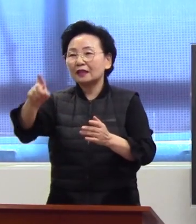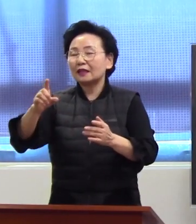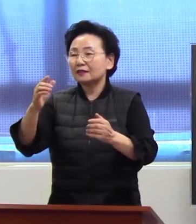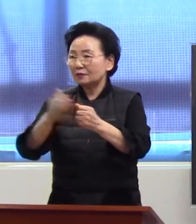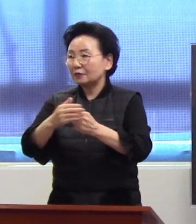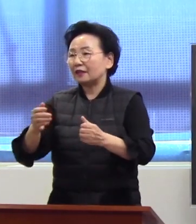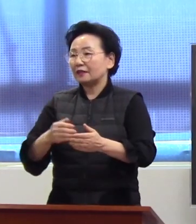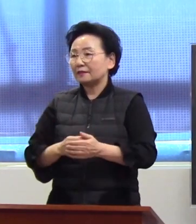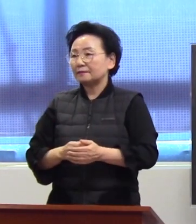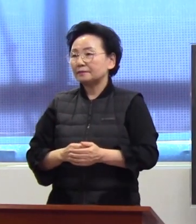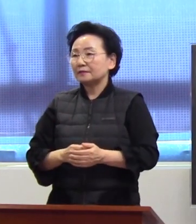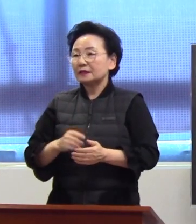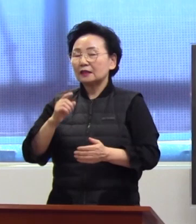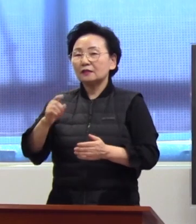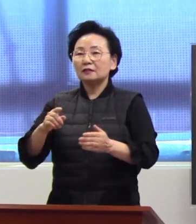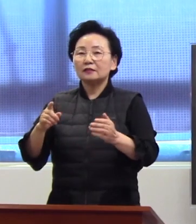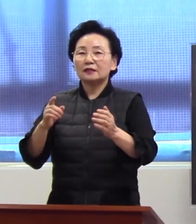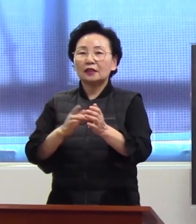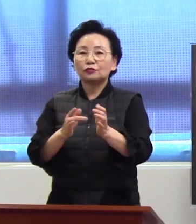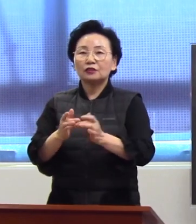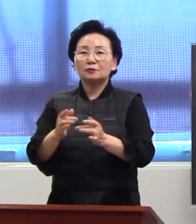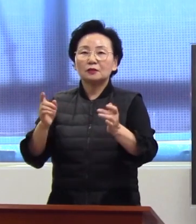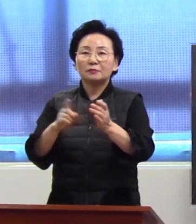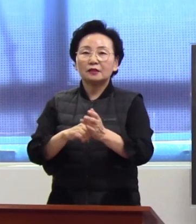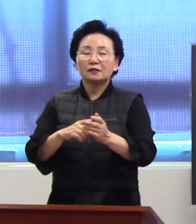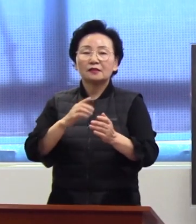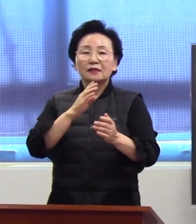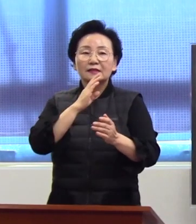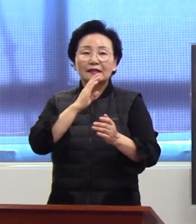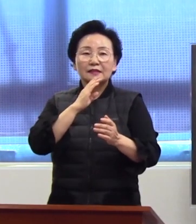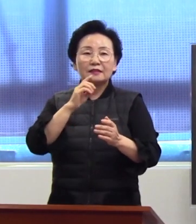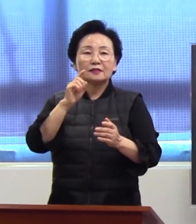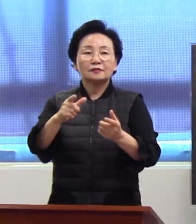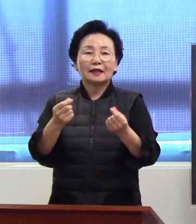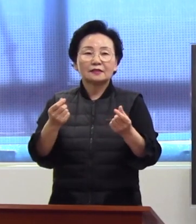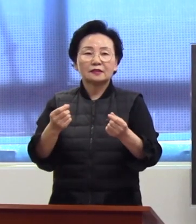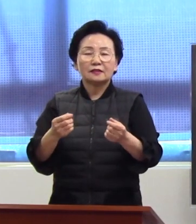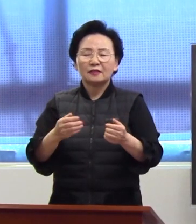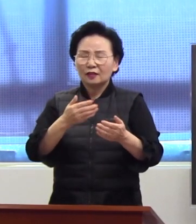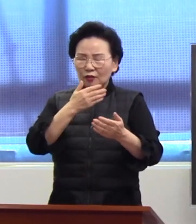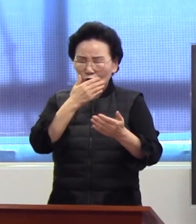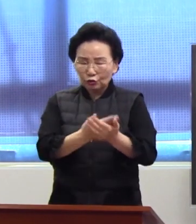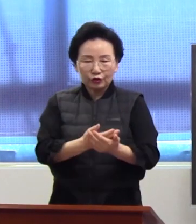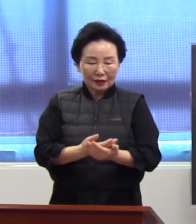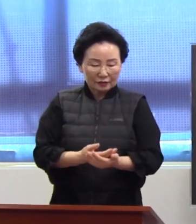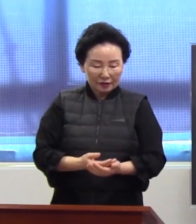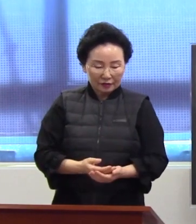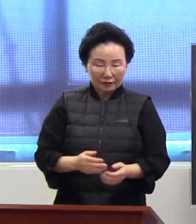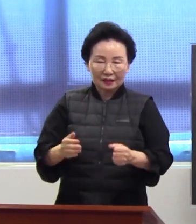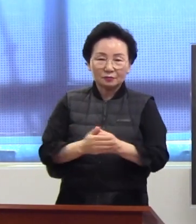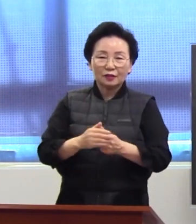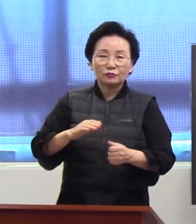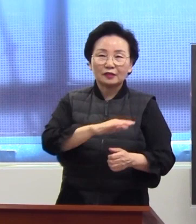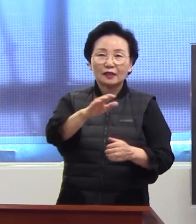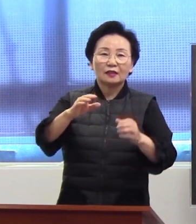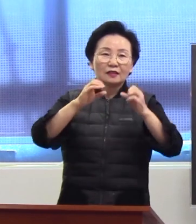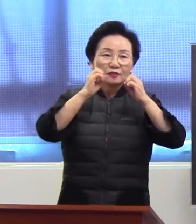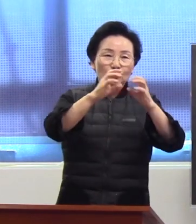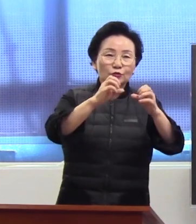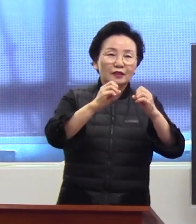하나 때문에 그 예수님을 믿는 사실이 그와 같이 중요한 거예요. 때문에 우리가 전도해야